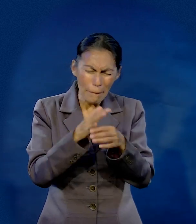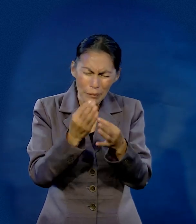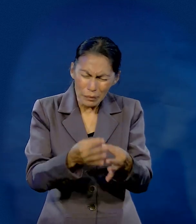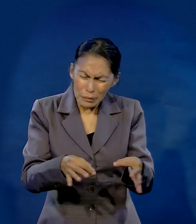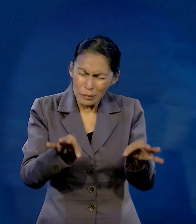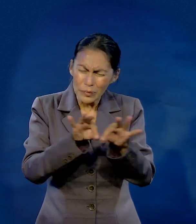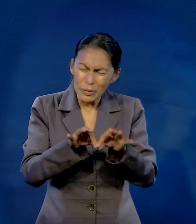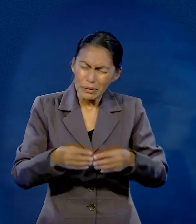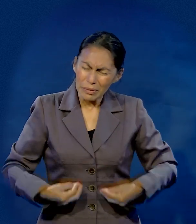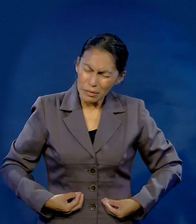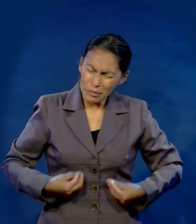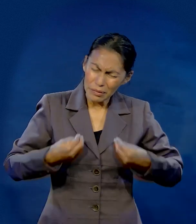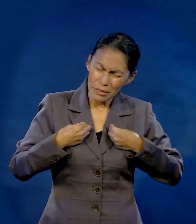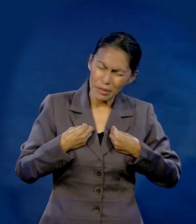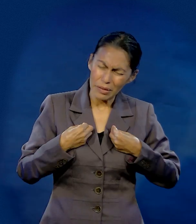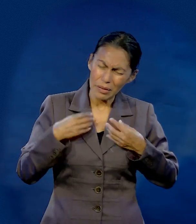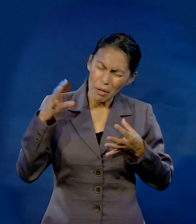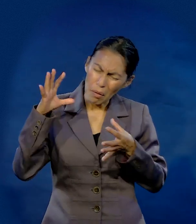contigo